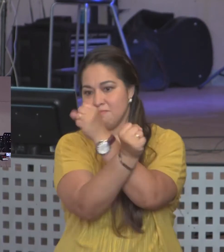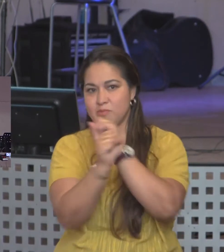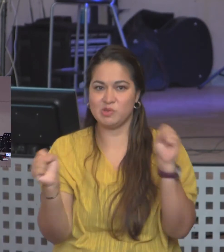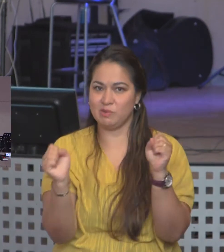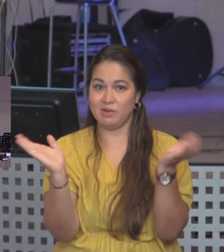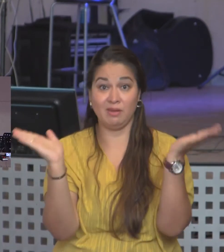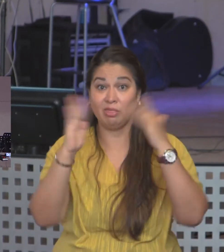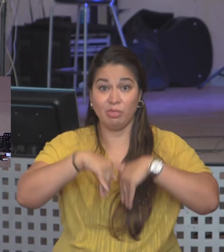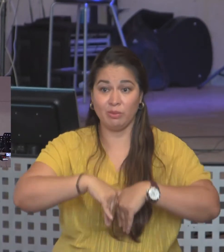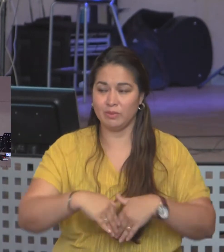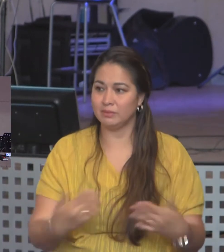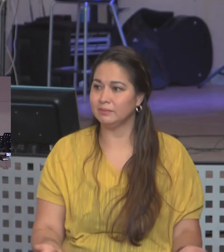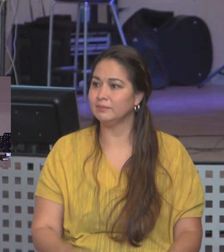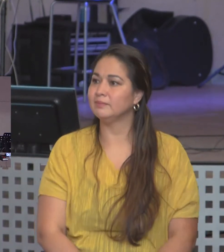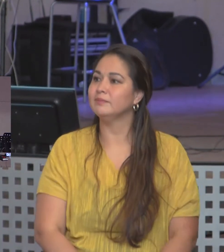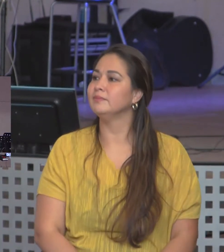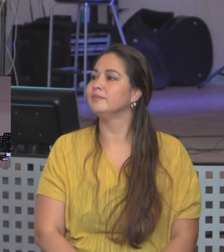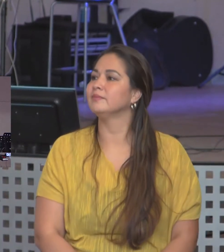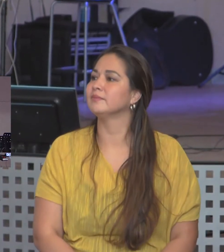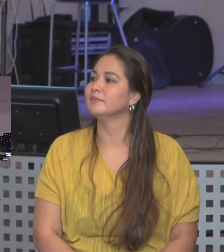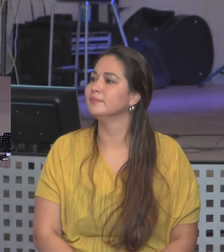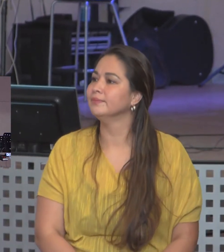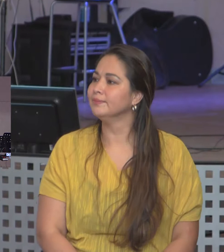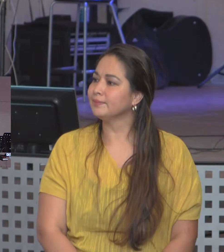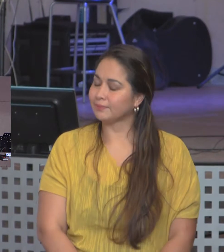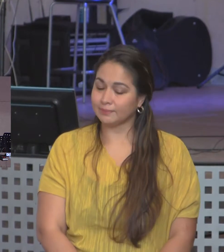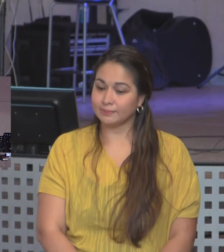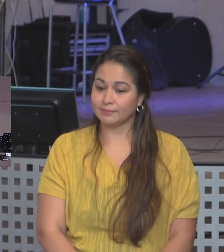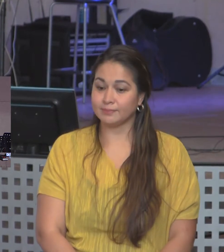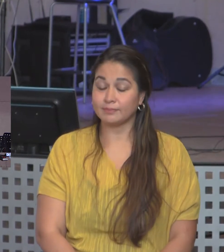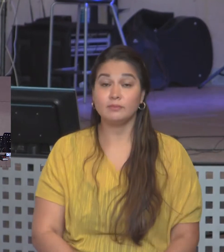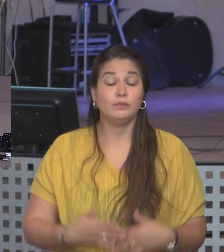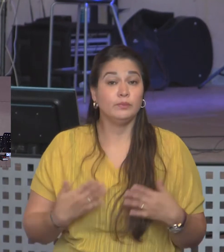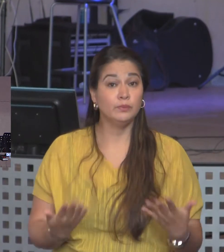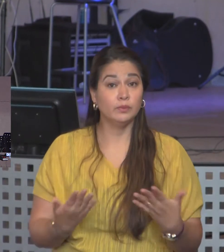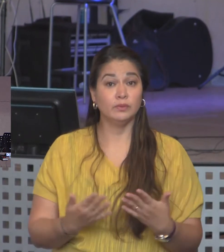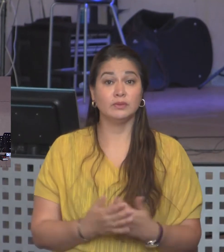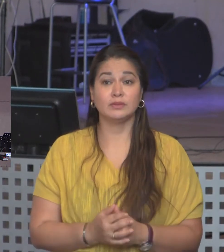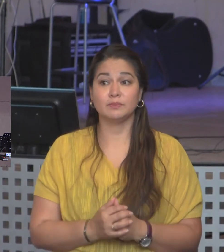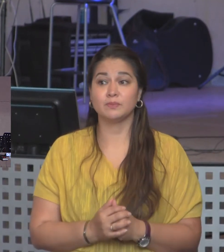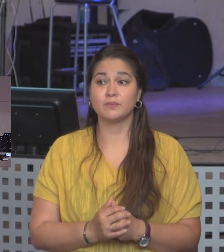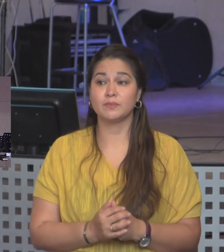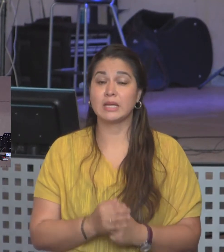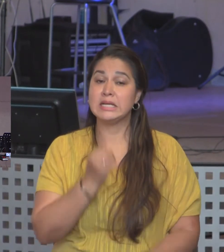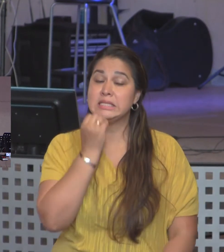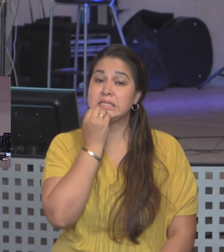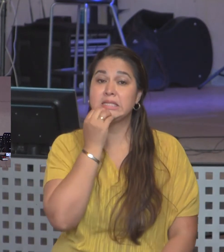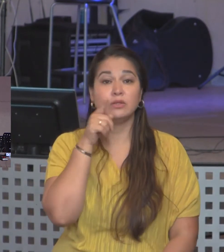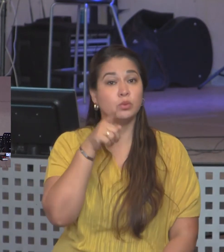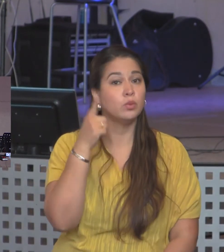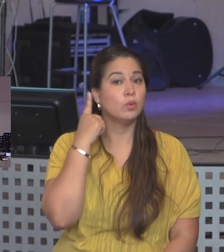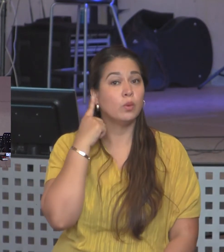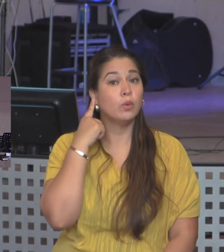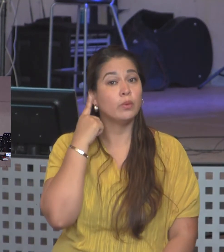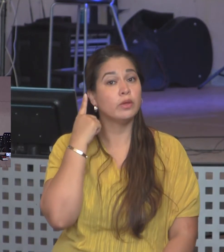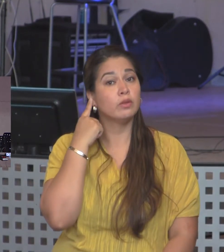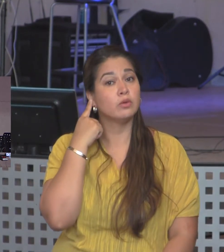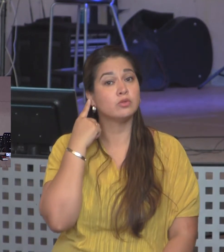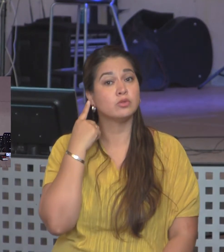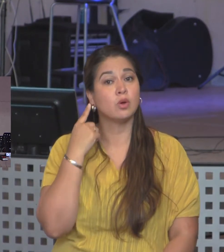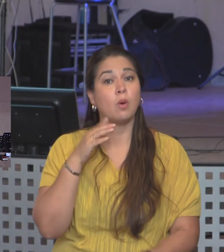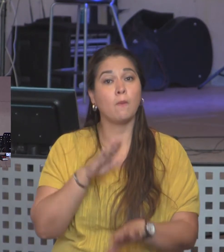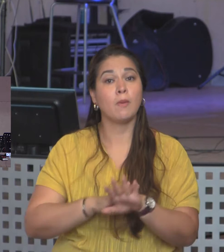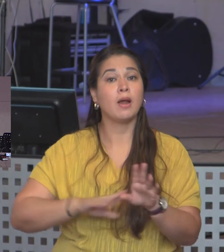depende todo esto? Por eso, de la voz. El que tiene